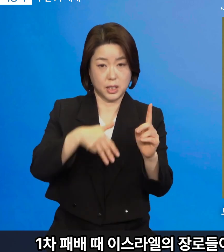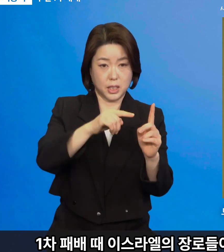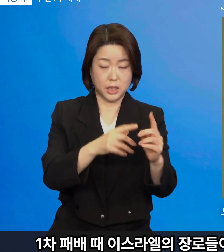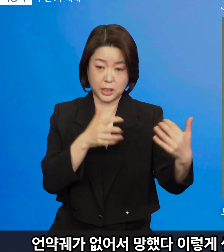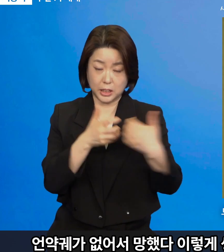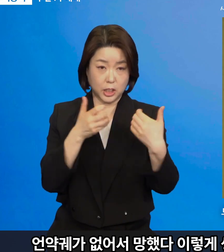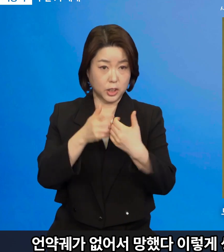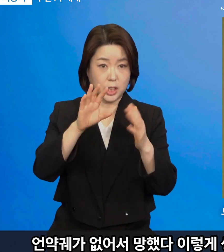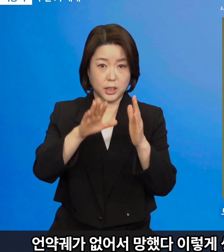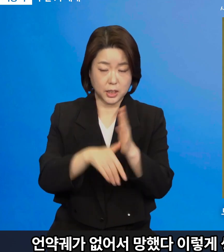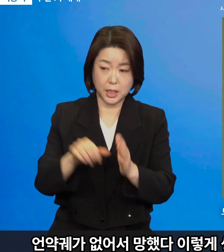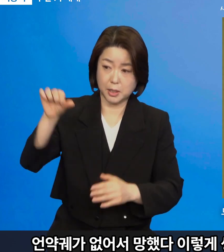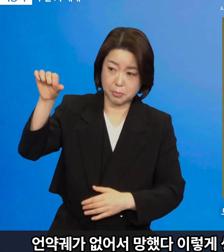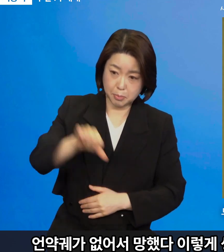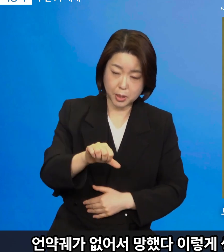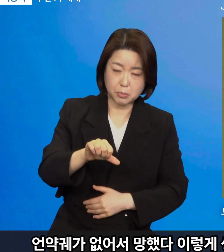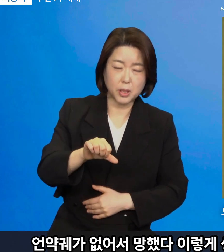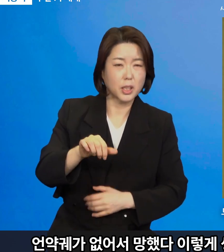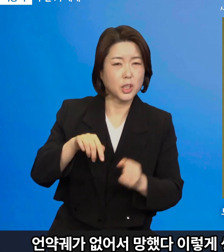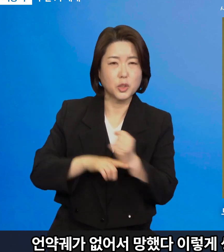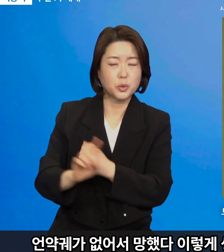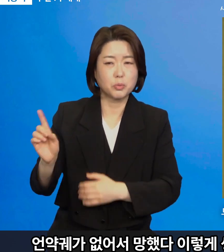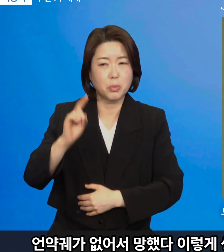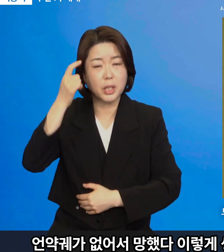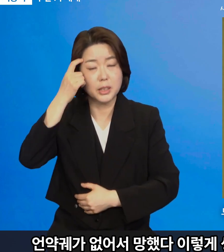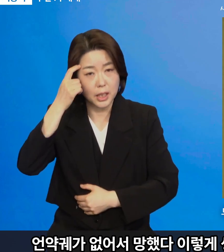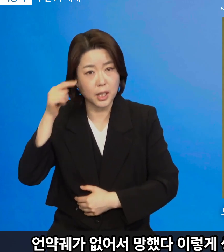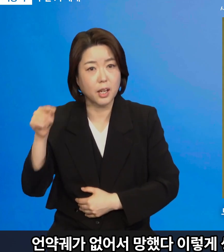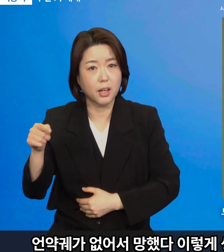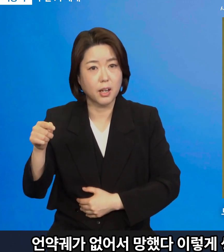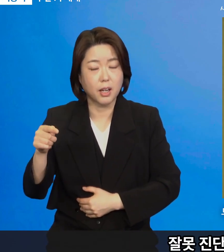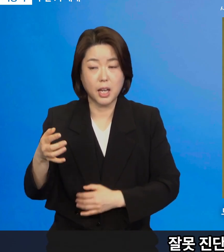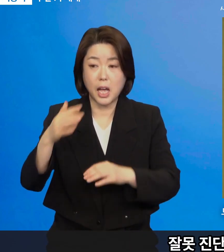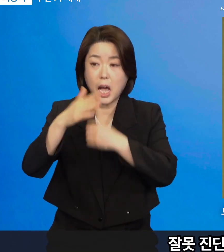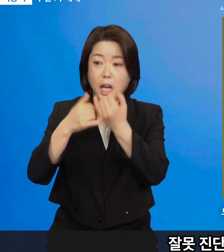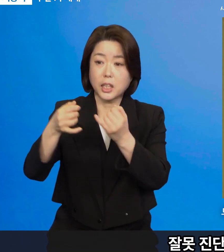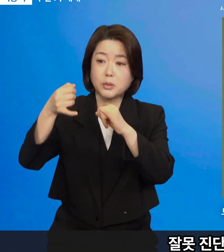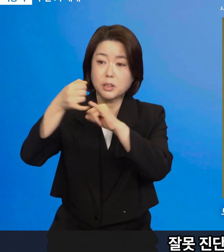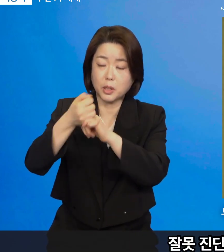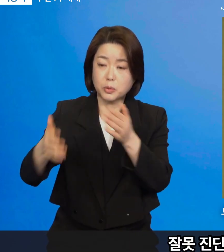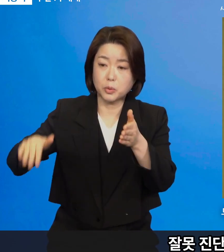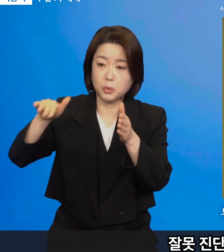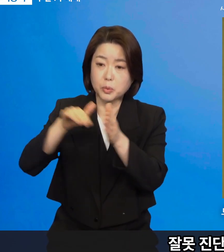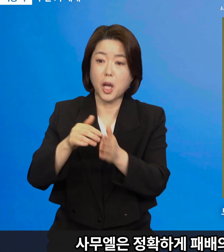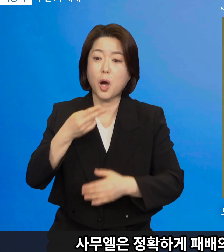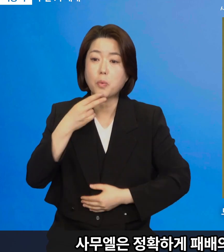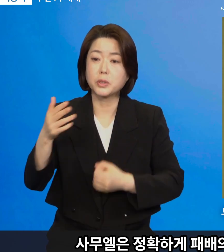찾았죠? 언약궤가 없어서 망했다, 이렇게 생각해서 언약궤를 가져온 거예요. 잘못 진단한